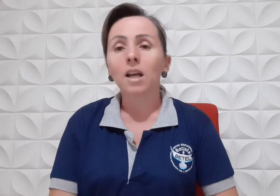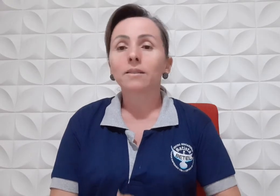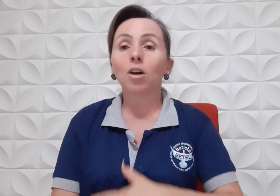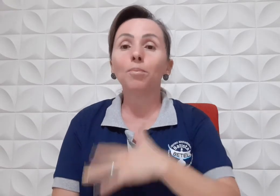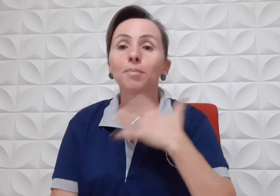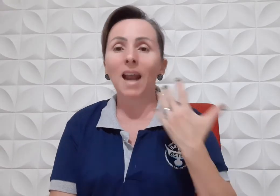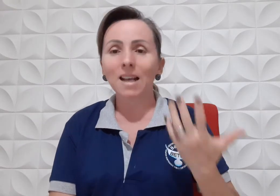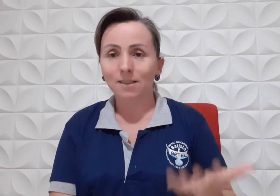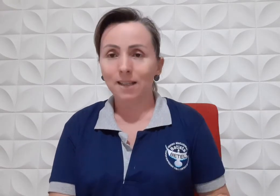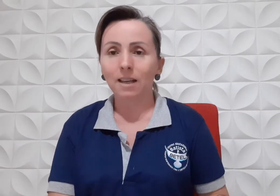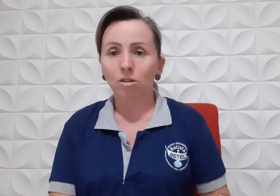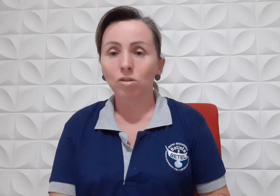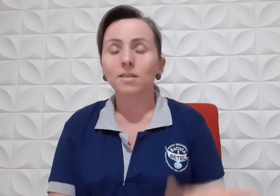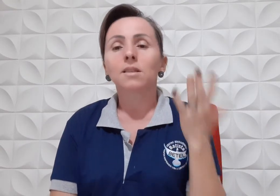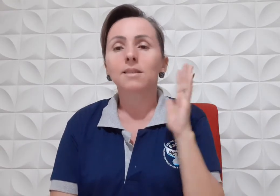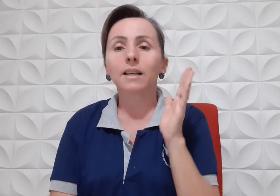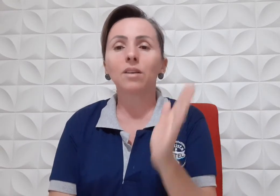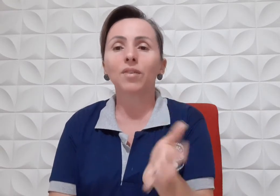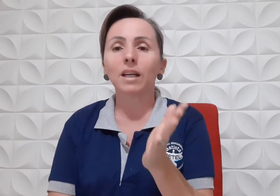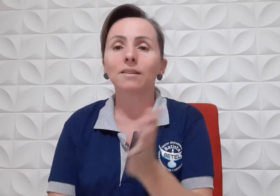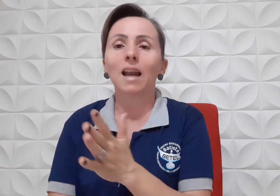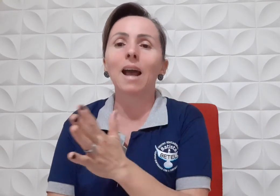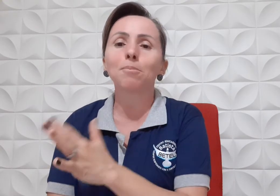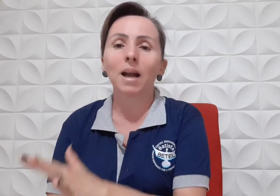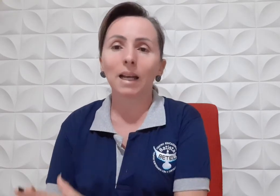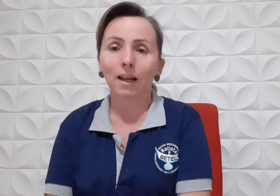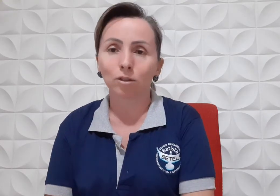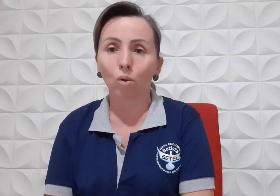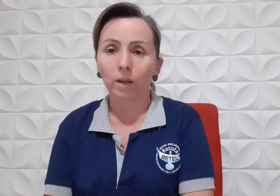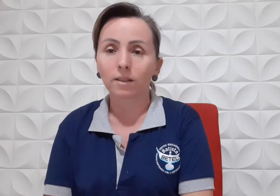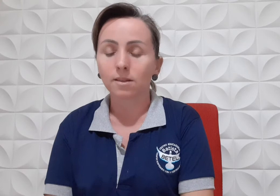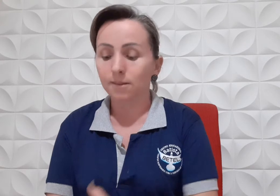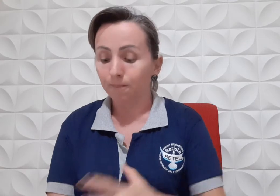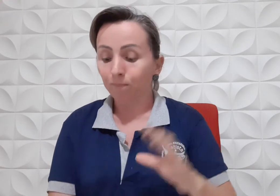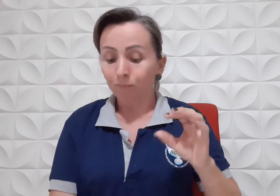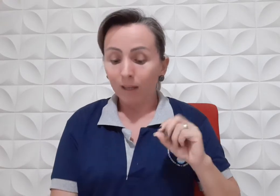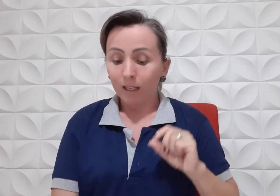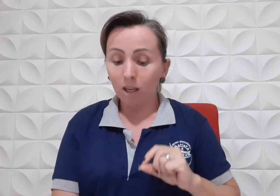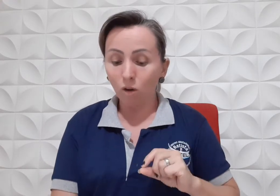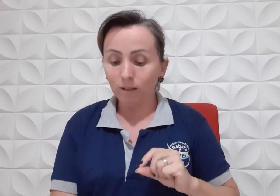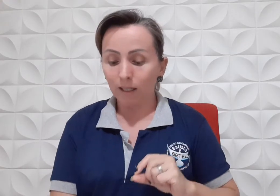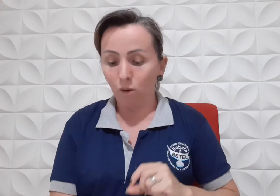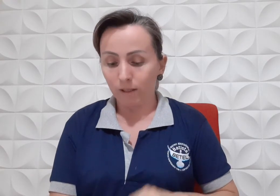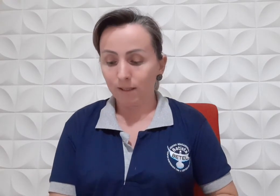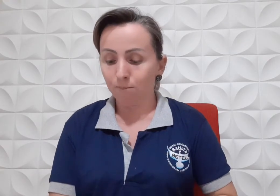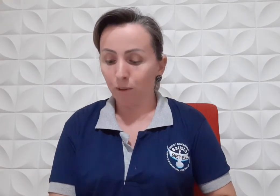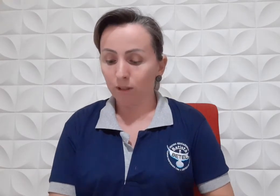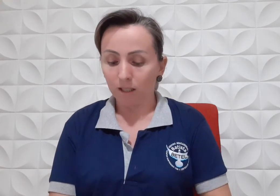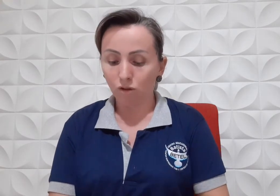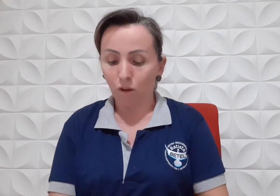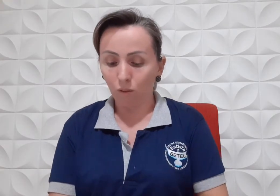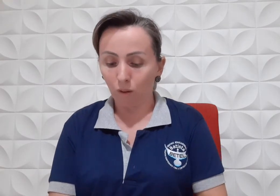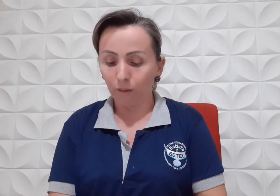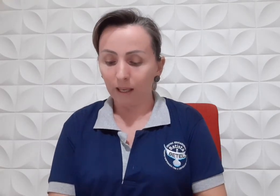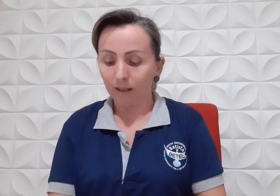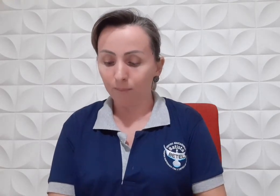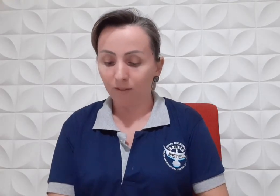Então, braceiros significa trabalhadores. E outra coisa importante que eu coloquei aqui para